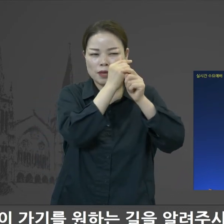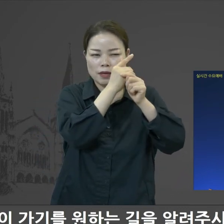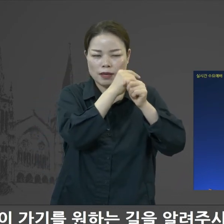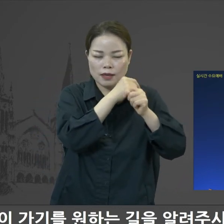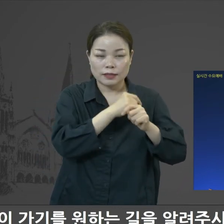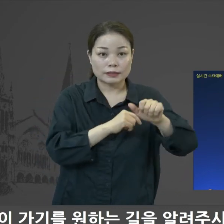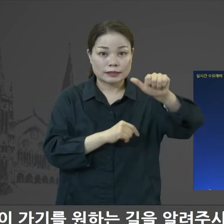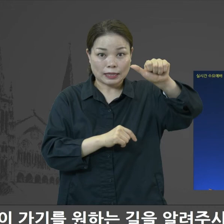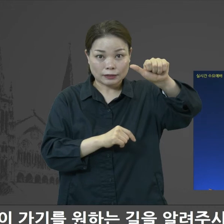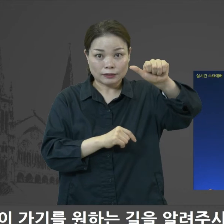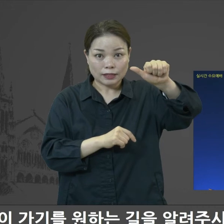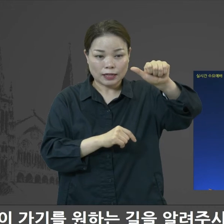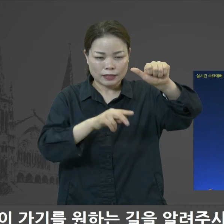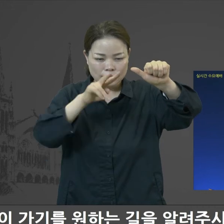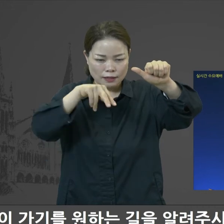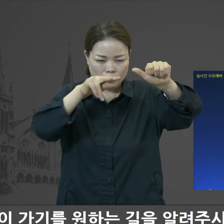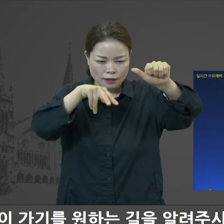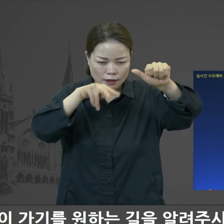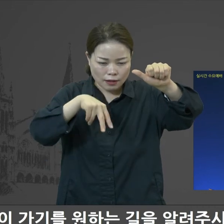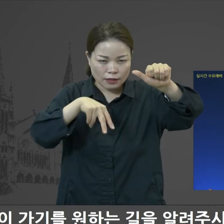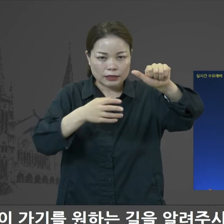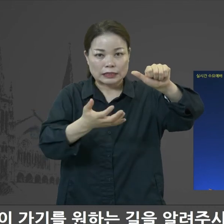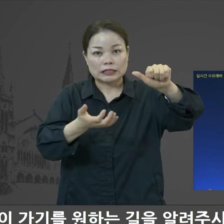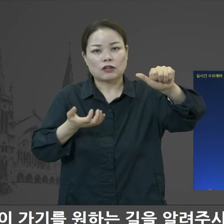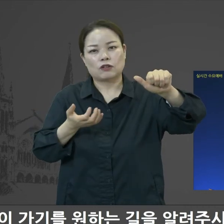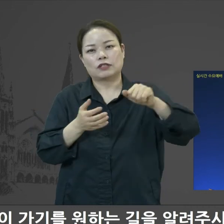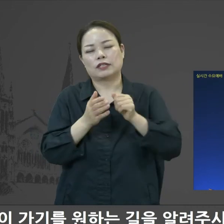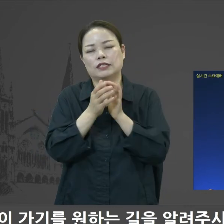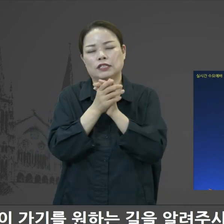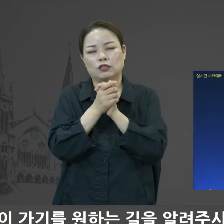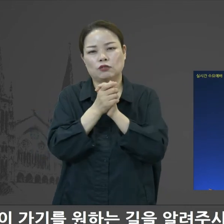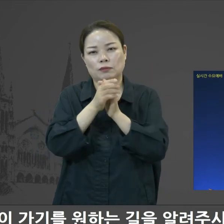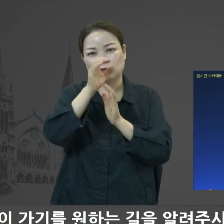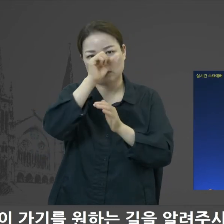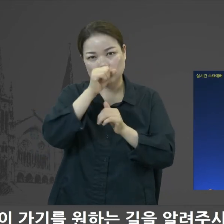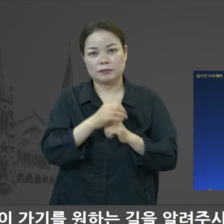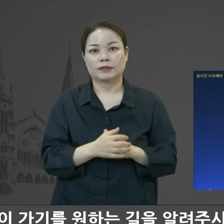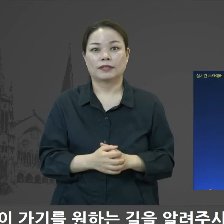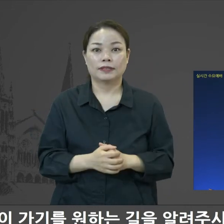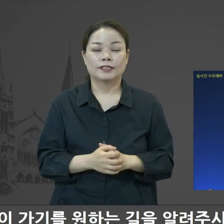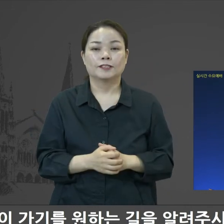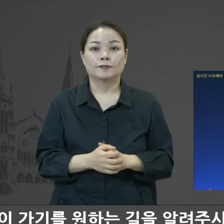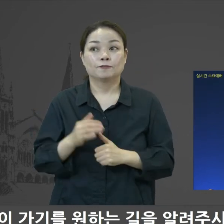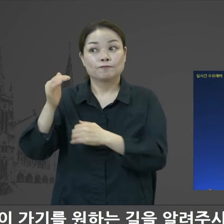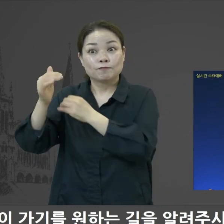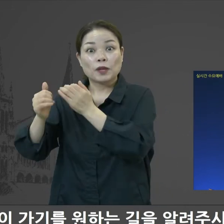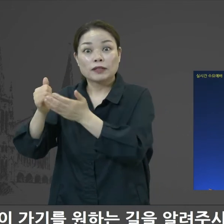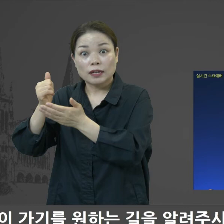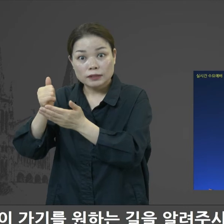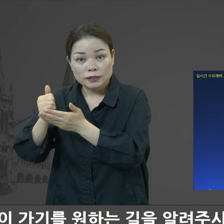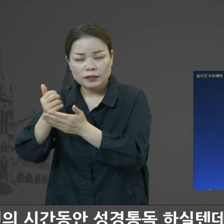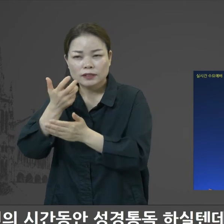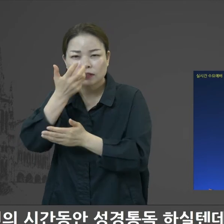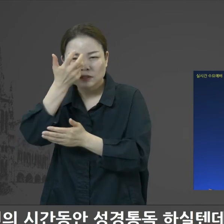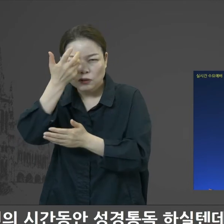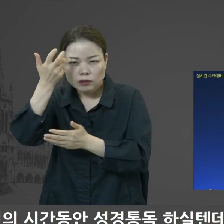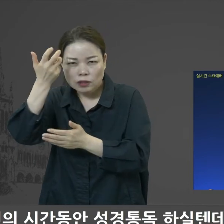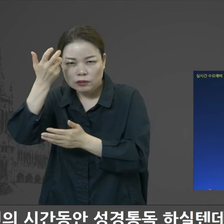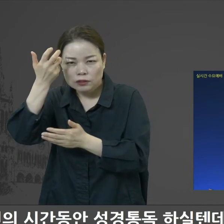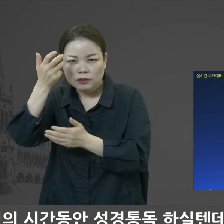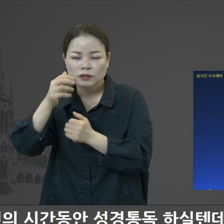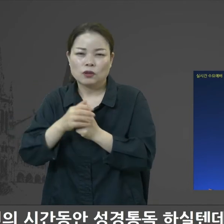성경을 통해 그 성경 읽기 직전에 꼭 기도하셨으면 좋겠습니다. 하나님, 성령님,